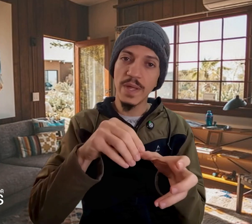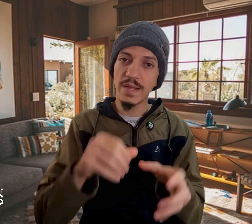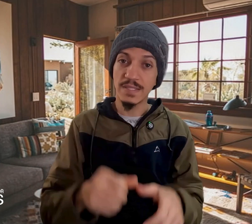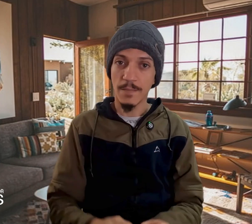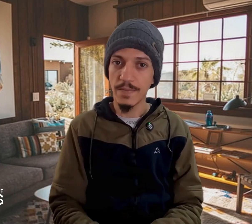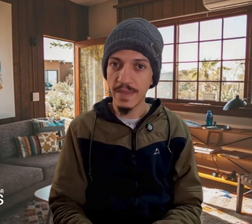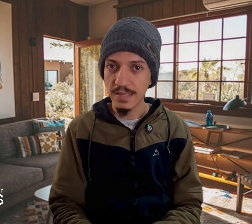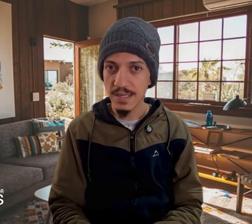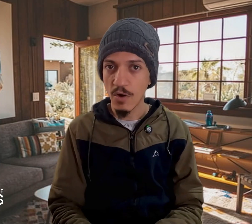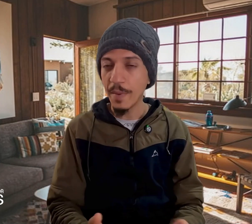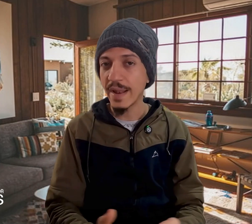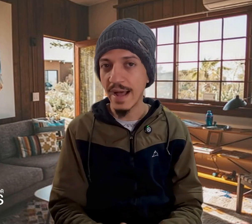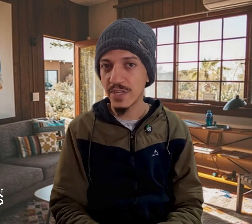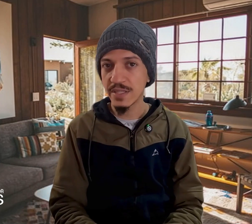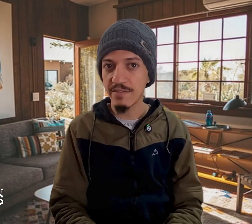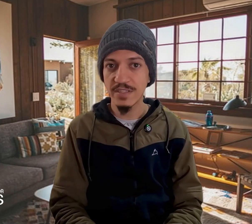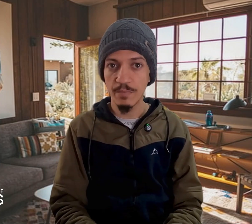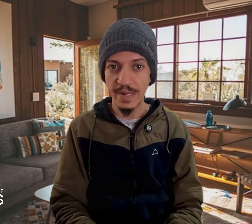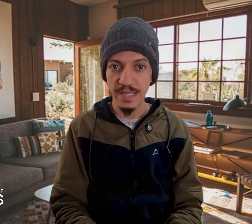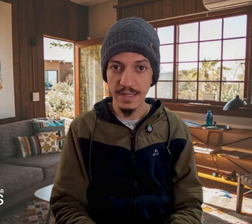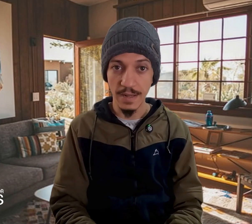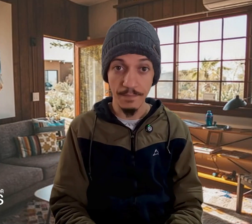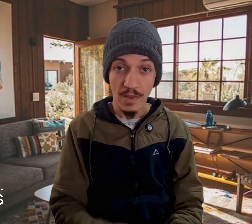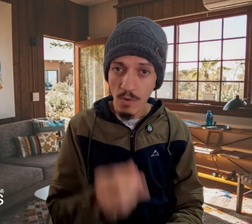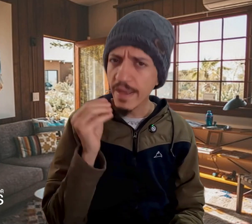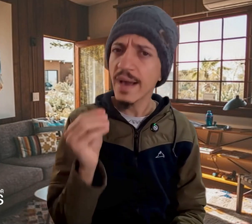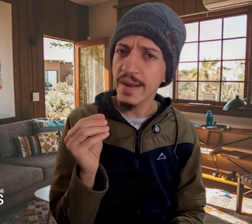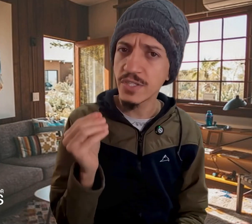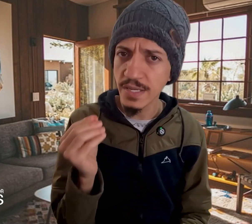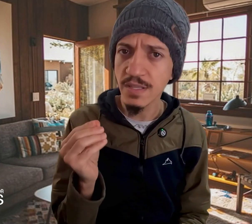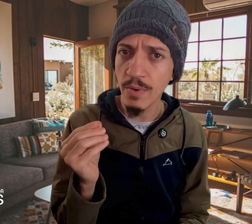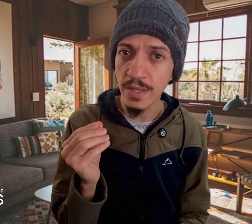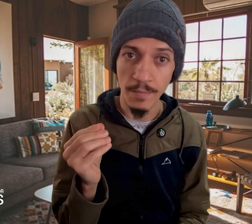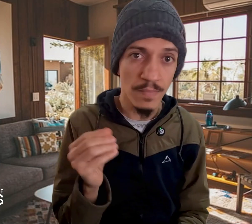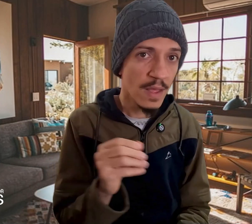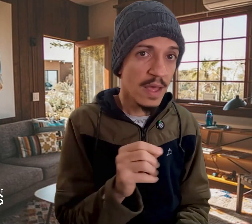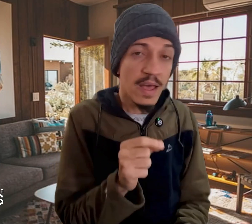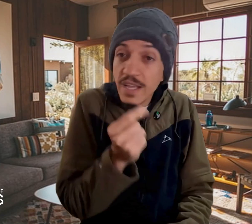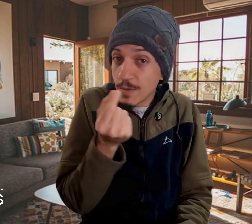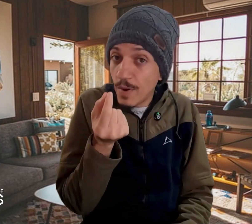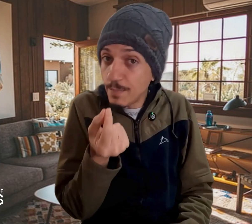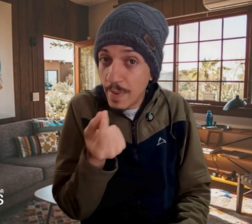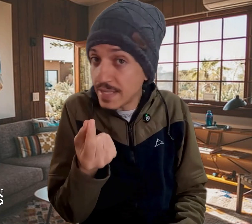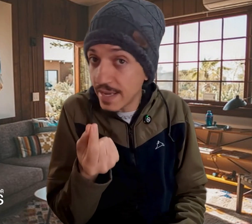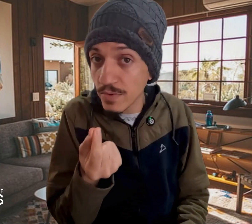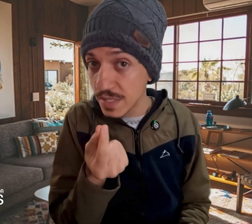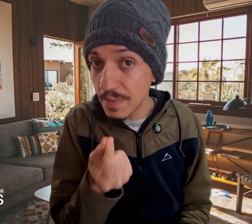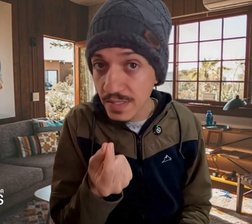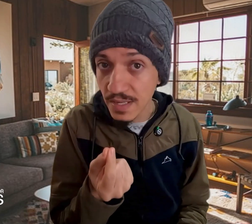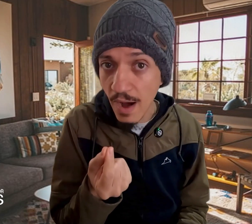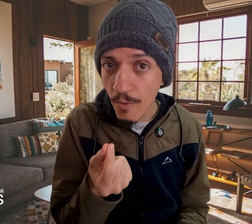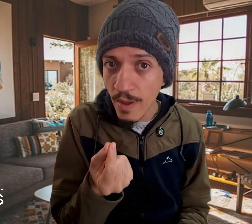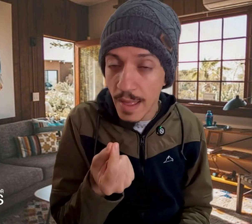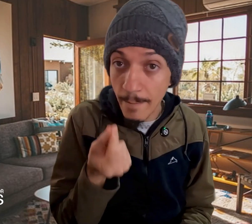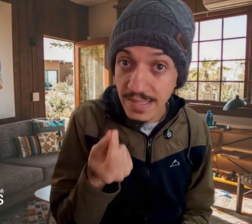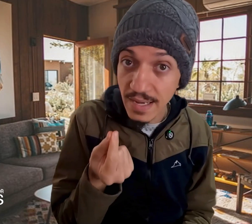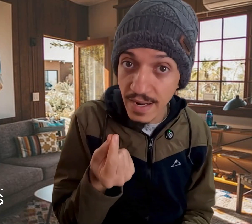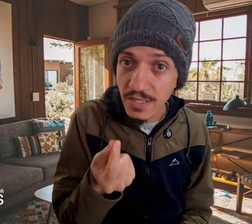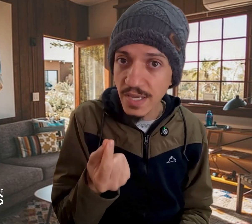incluídas nessa homenagem que estava sendo prestada ali. Qual que é a grande questão aqui? Isso pode parecer um simples sinal, mas a grande questão